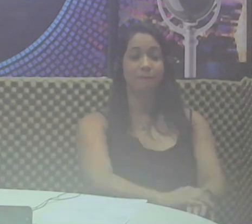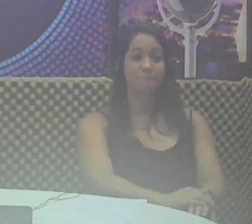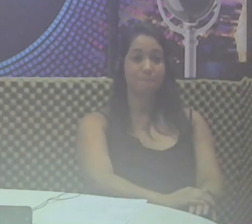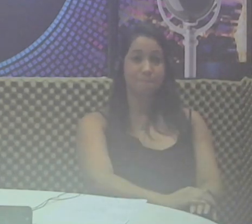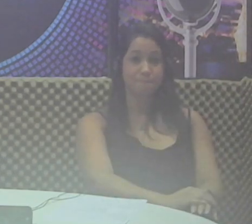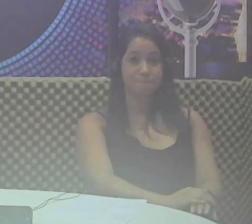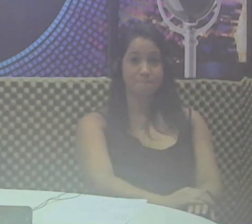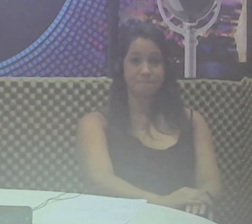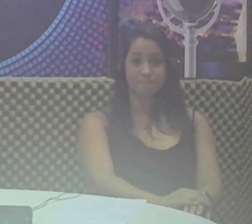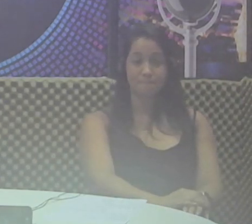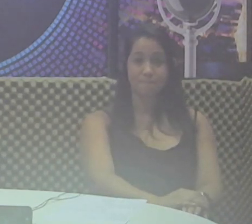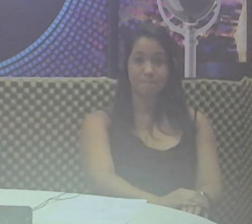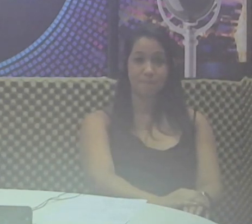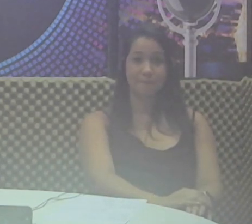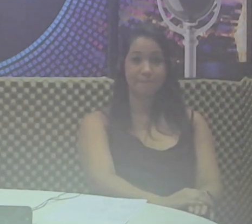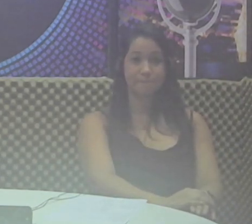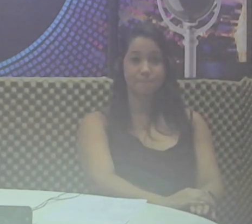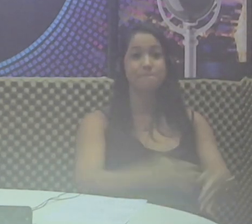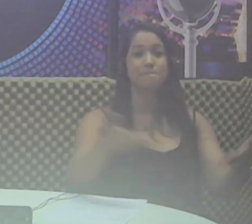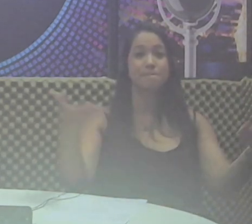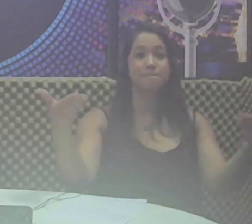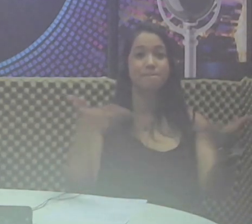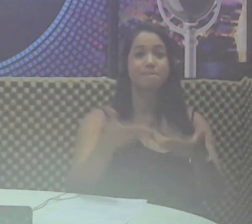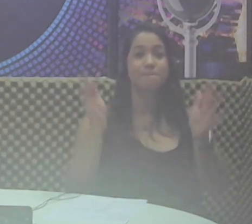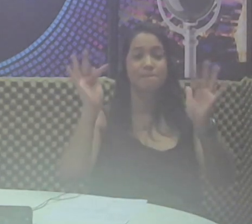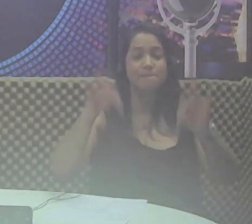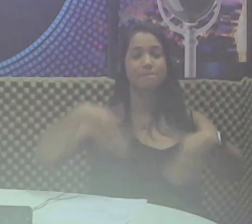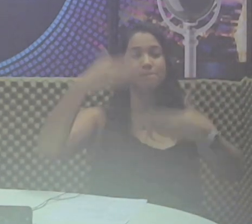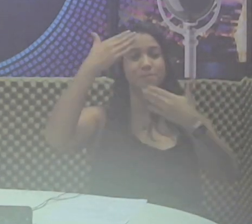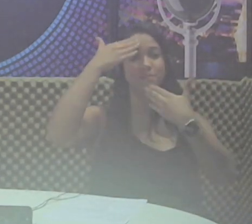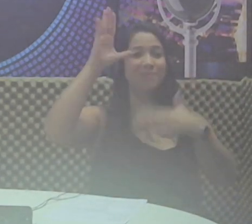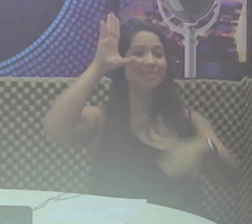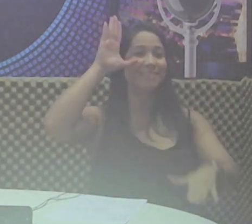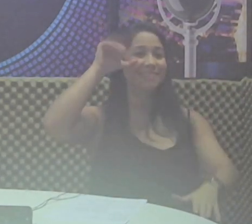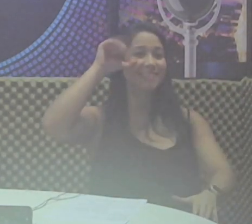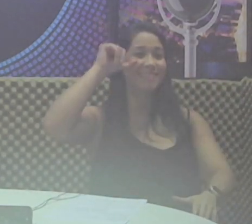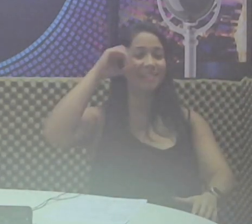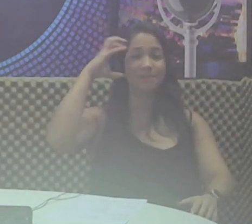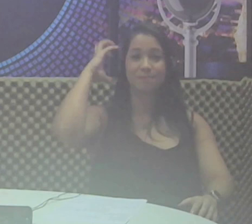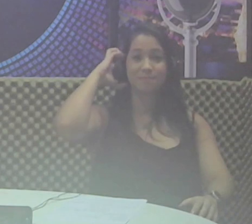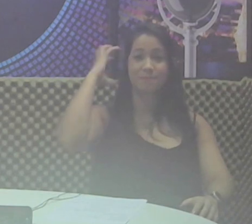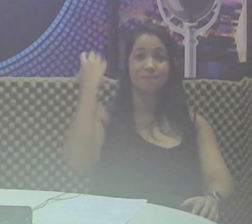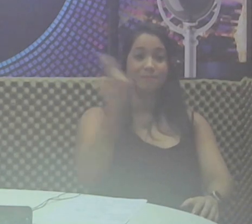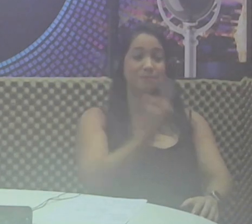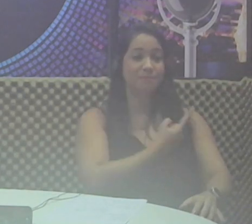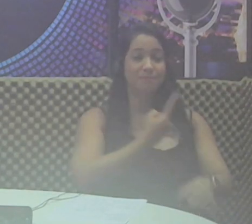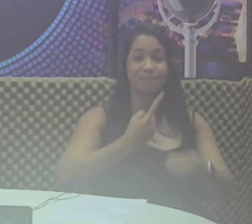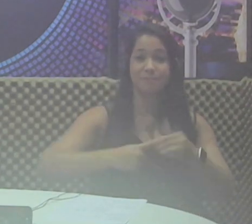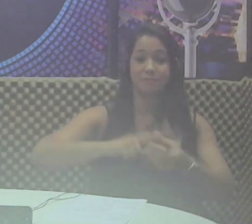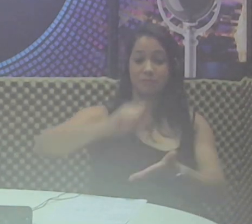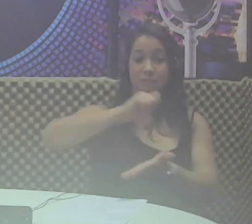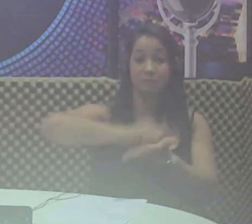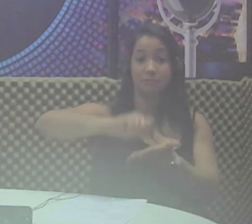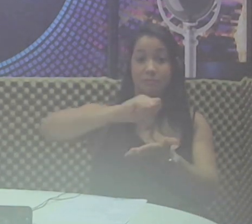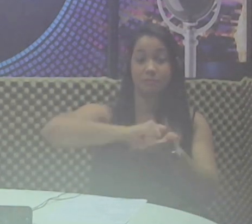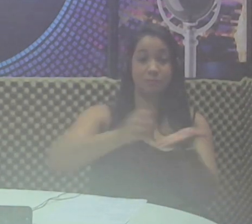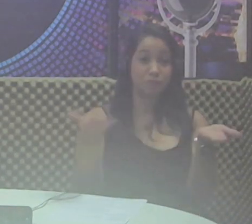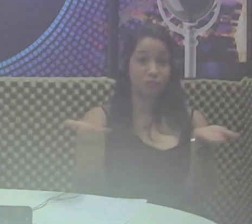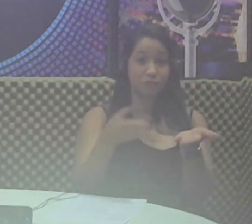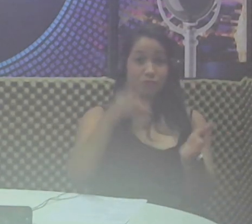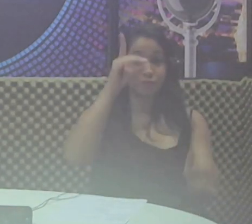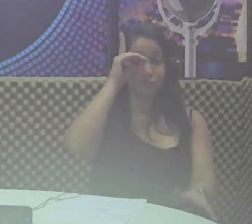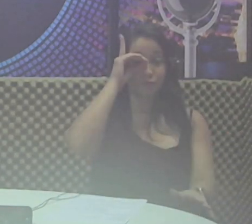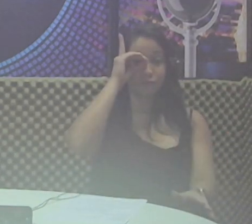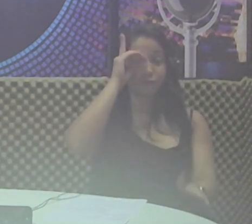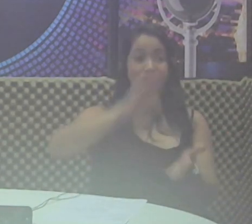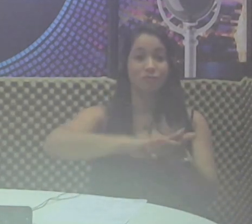notícias. A edição de hoje fica por aqui. Obrigado pela sua audiência. Rádio Nossa Cidade. Edição